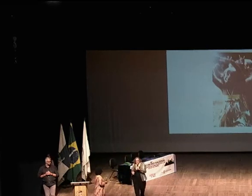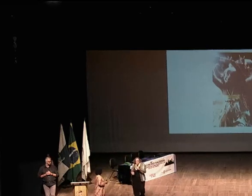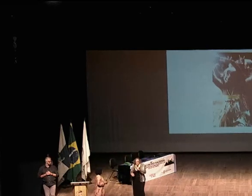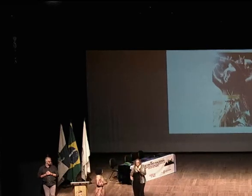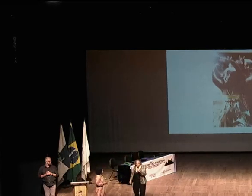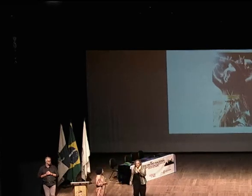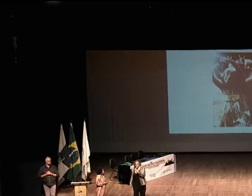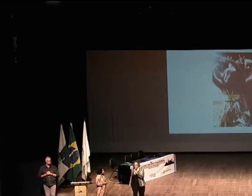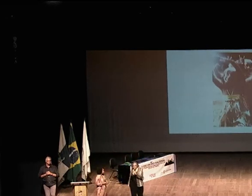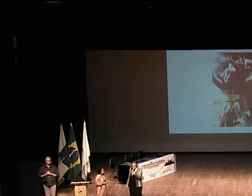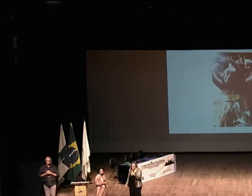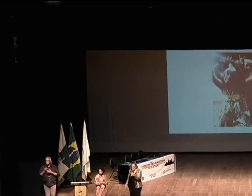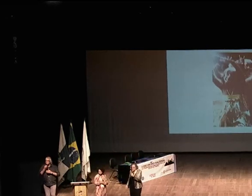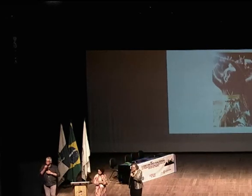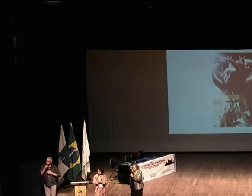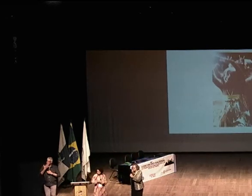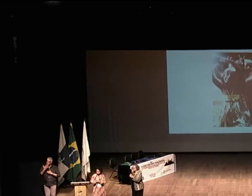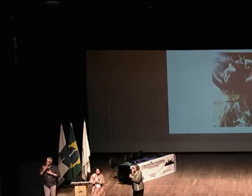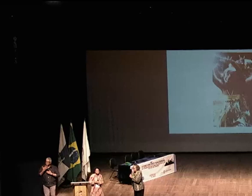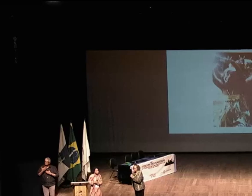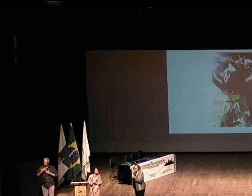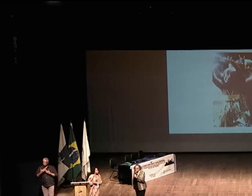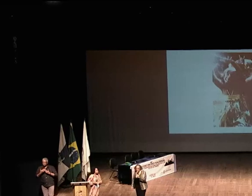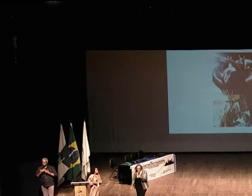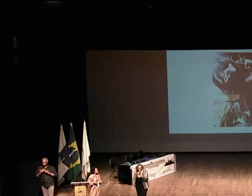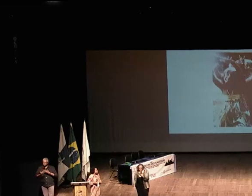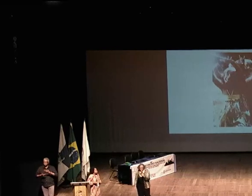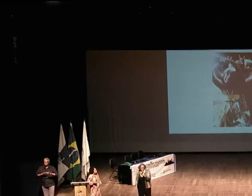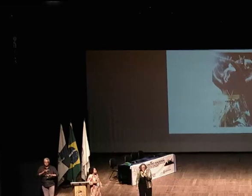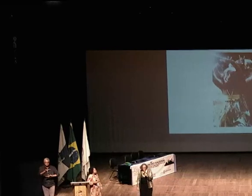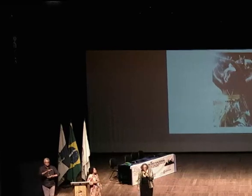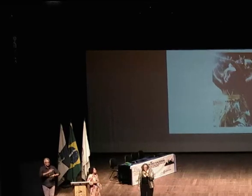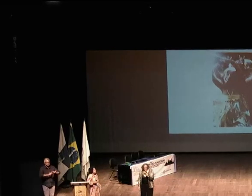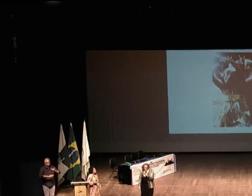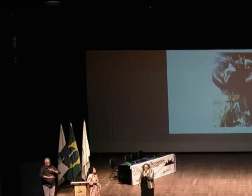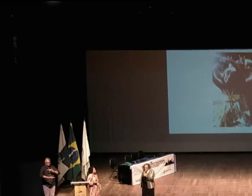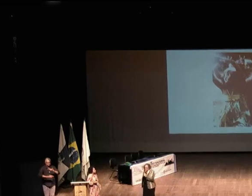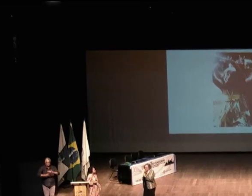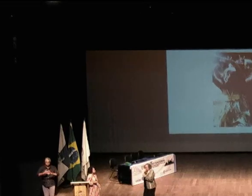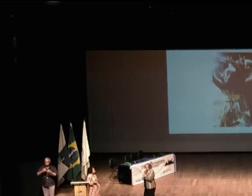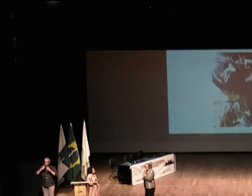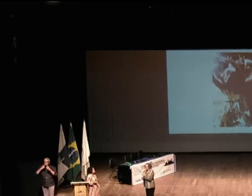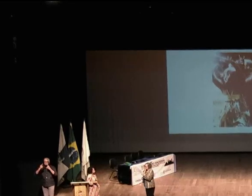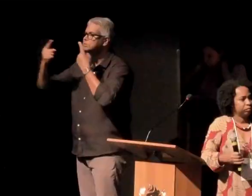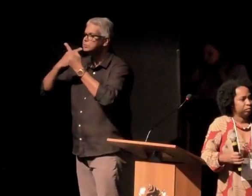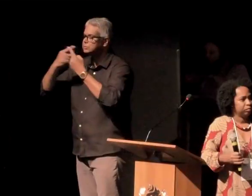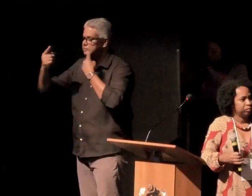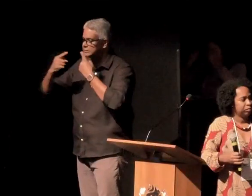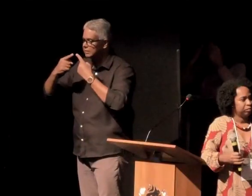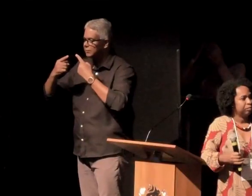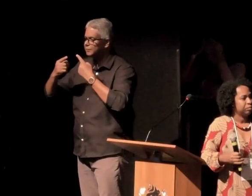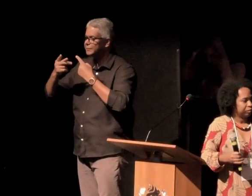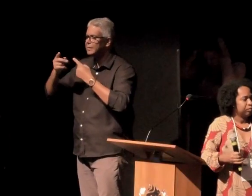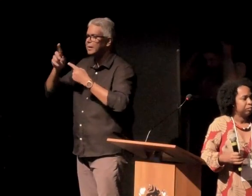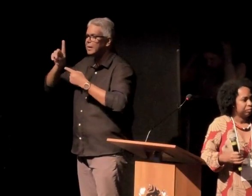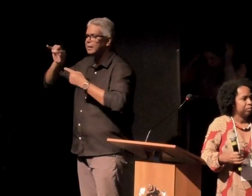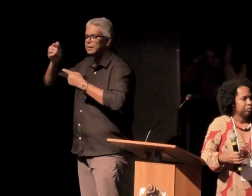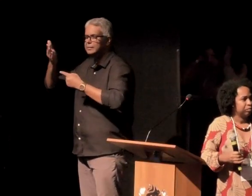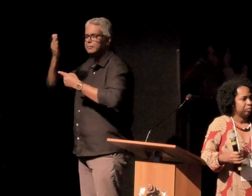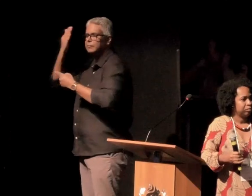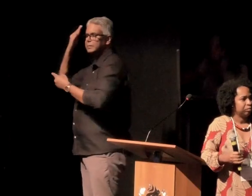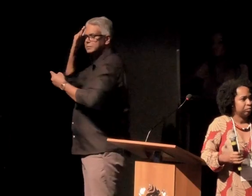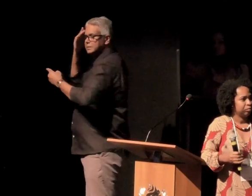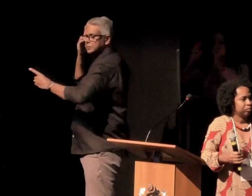não é muito bom essa essa discussão josinete né aquele dia no encontro eu falei